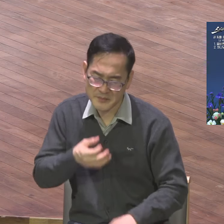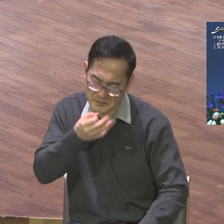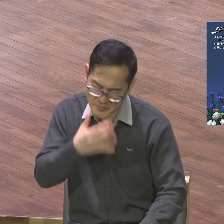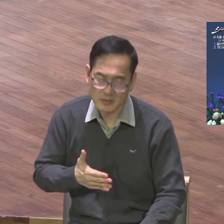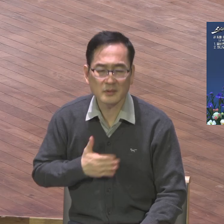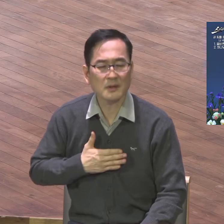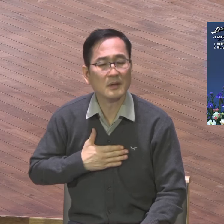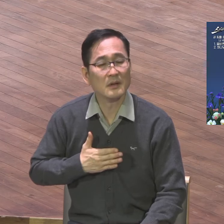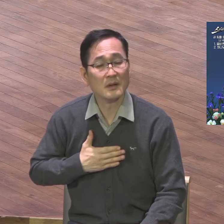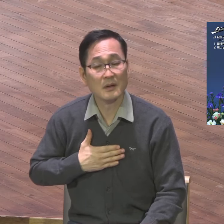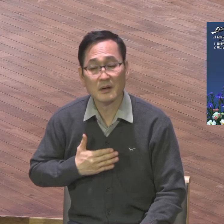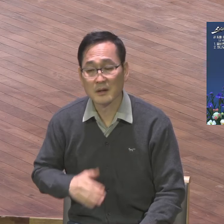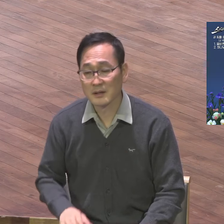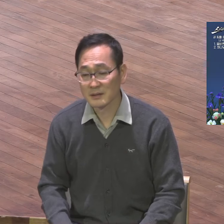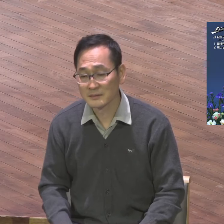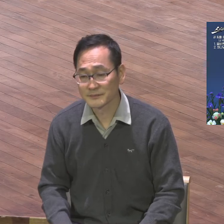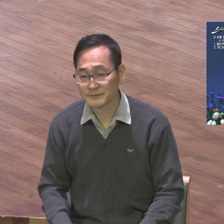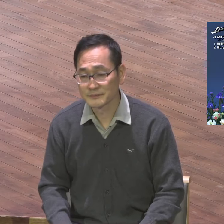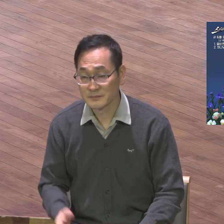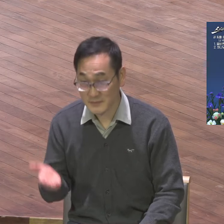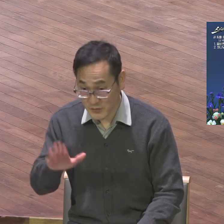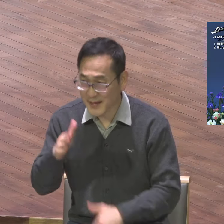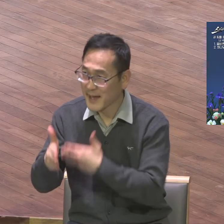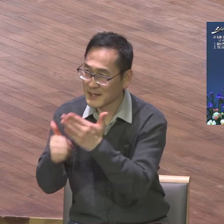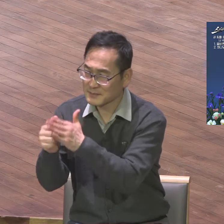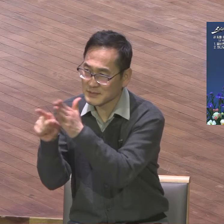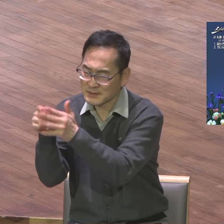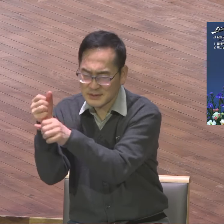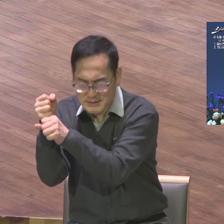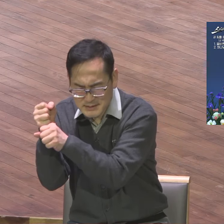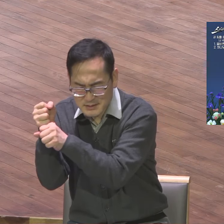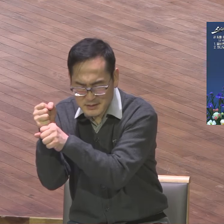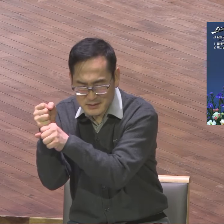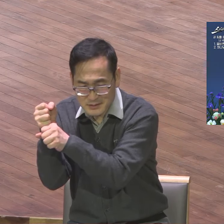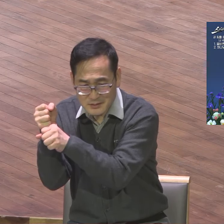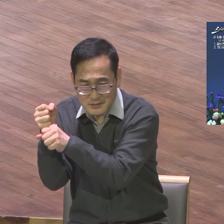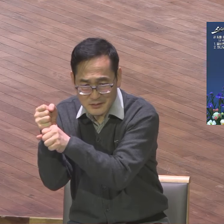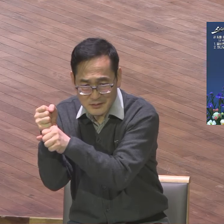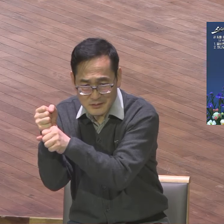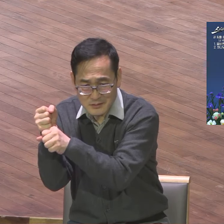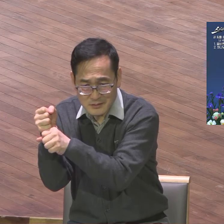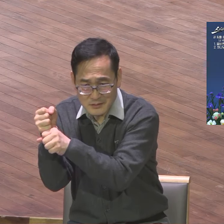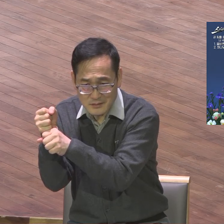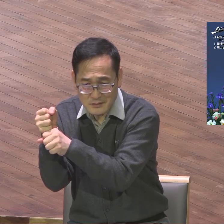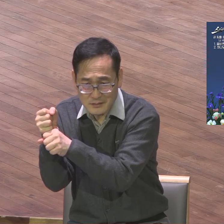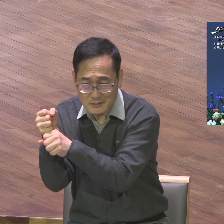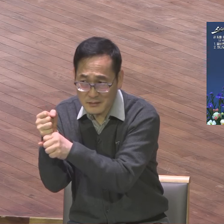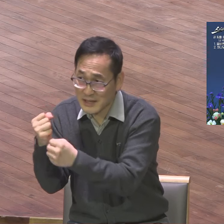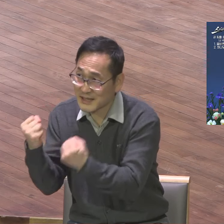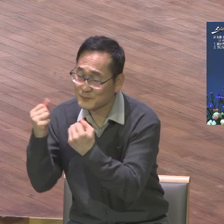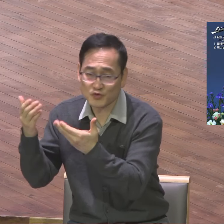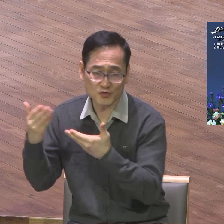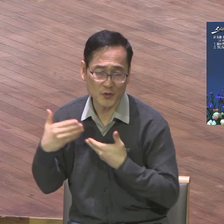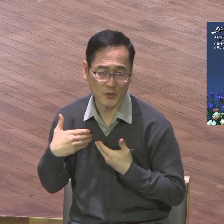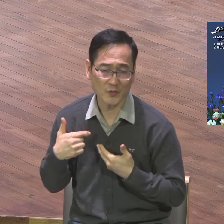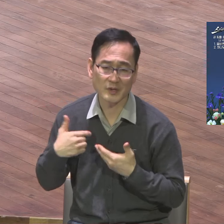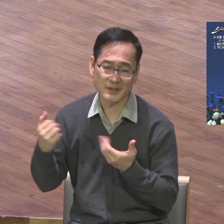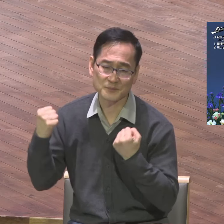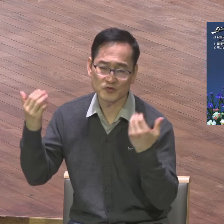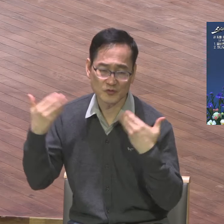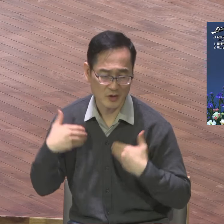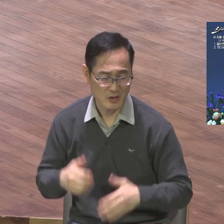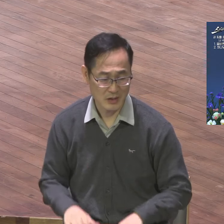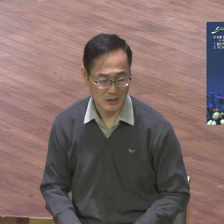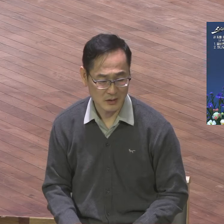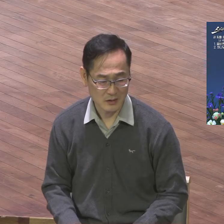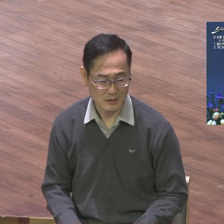보세요. 그런데 하나님을 의지하니까 하나님 저에게 더 힘을 주세요. 아멘. 제가 이 소리를